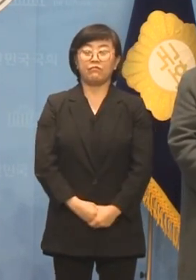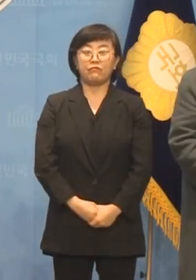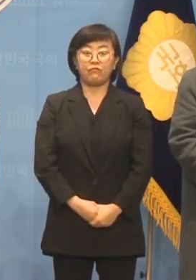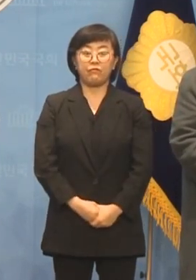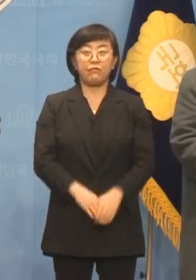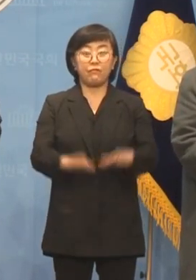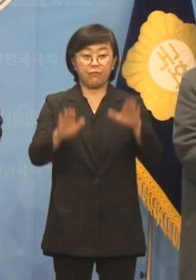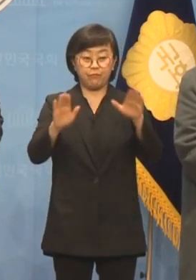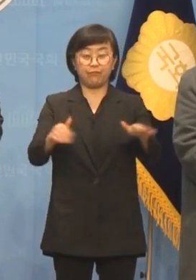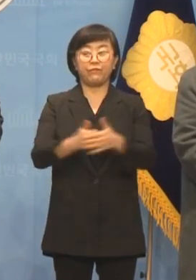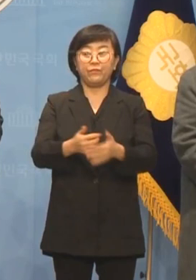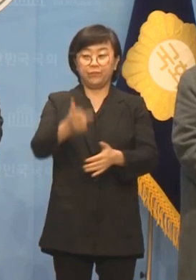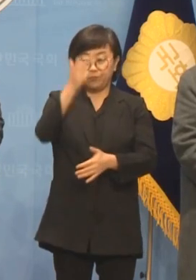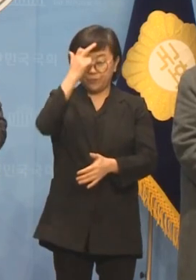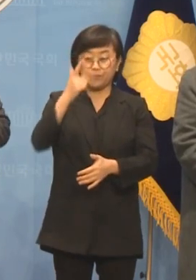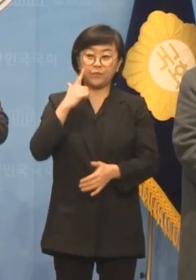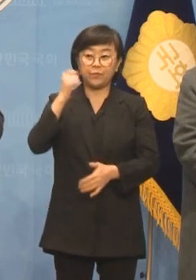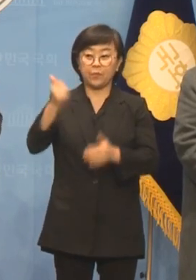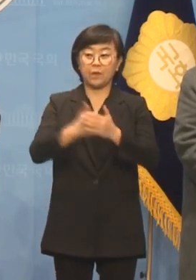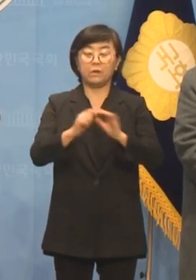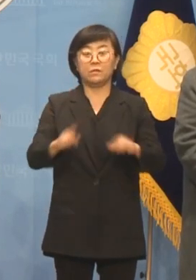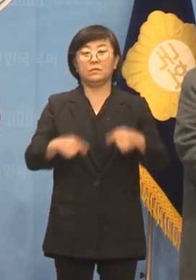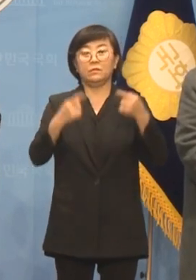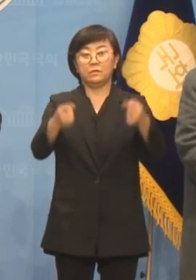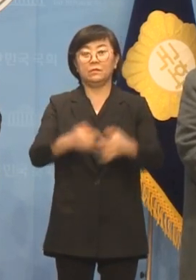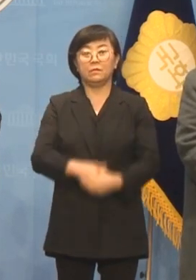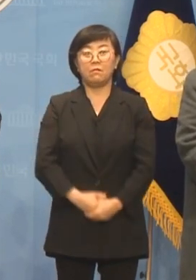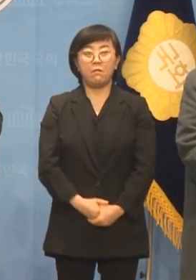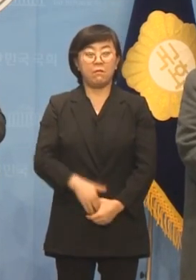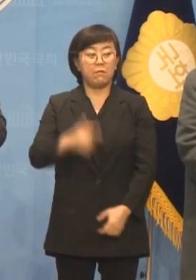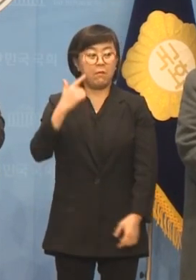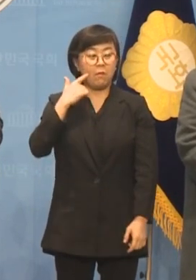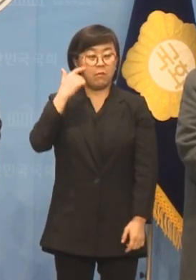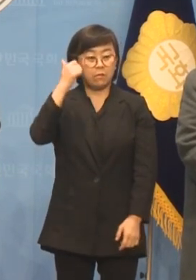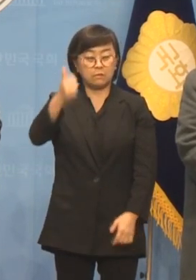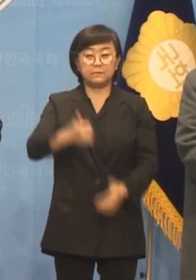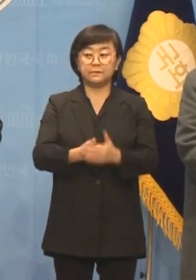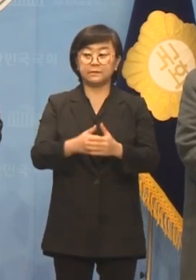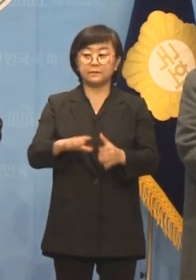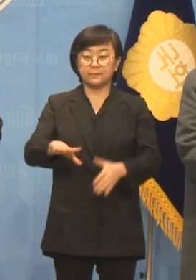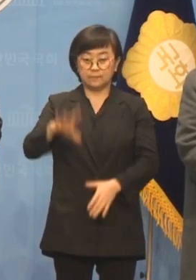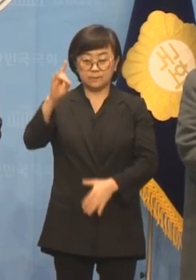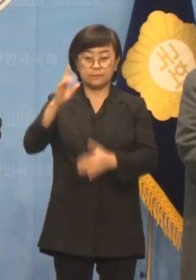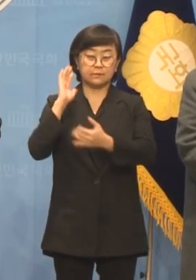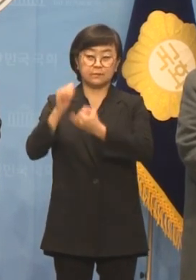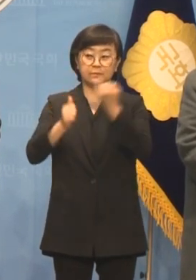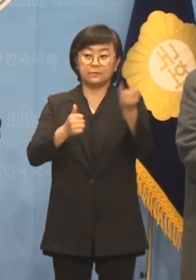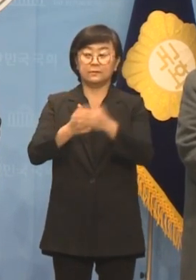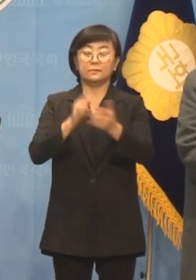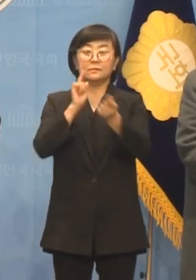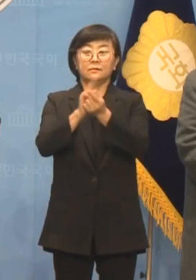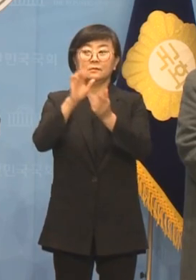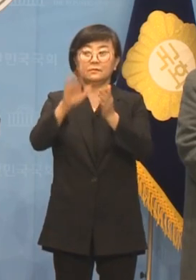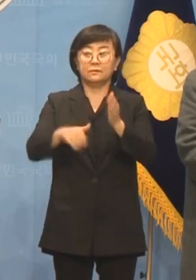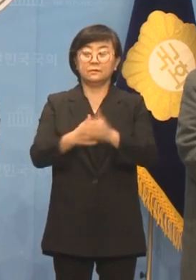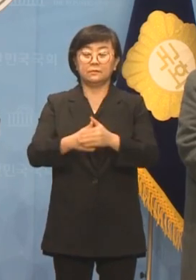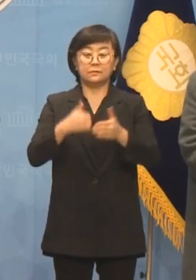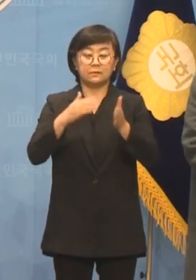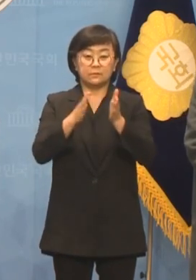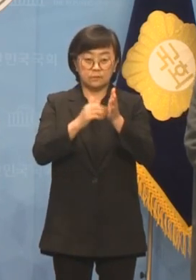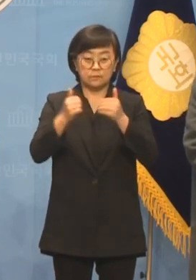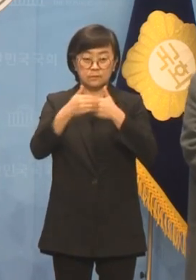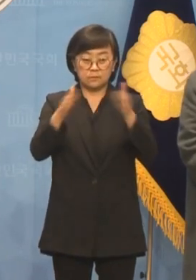이슈의 주인공이신 최재형 목사님 오셨는데요. 목사님께서 첫으로 김건희 여사를 미팅했을 때 밀실